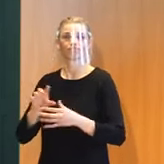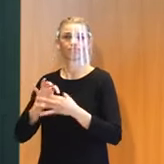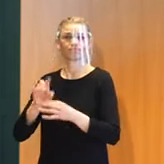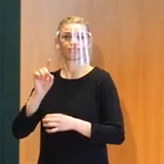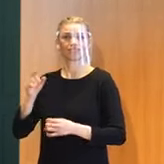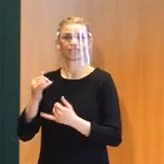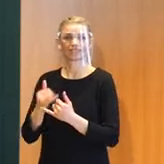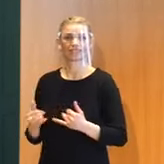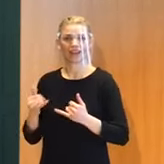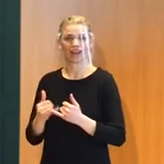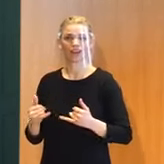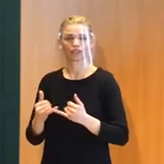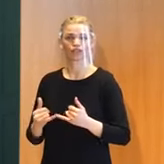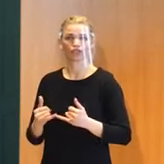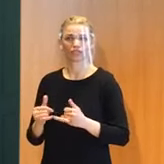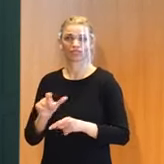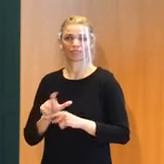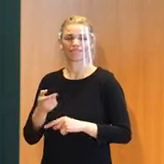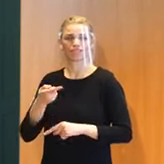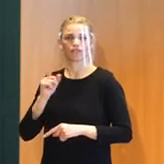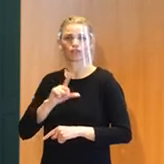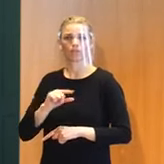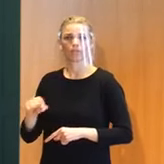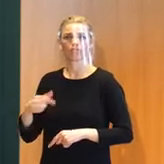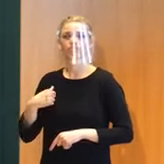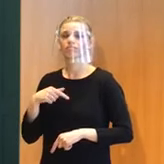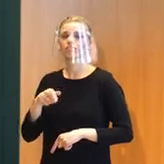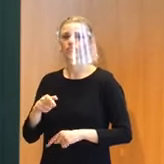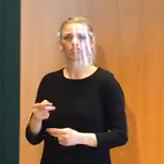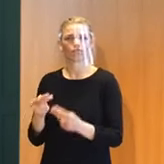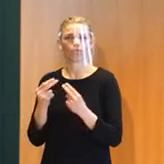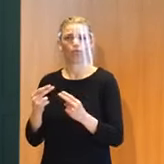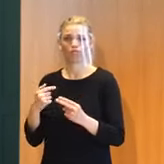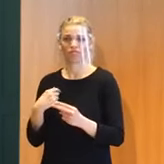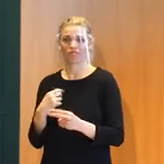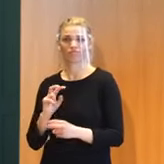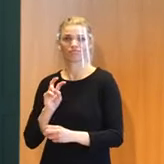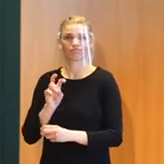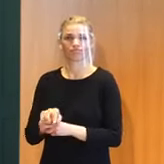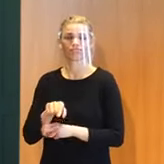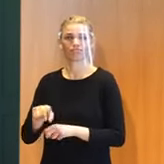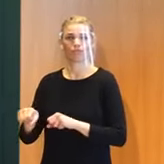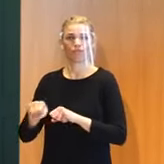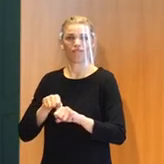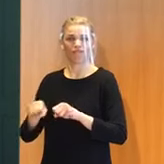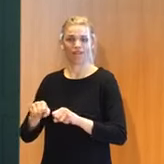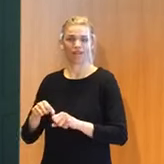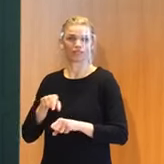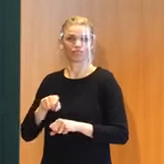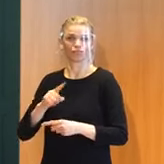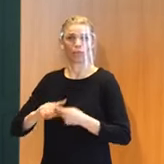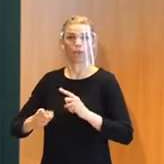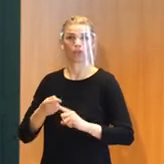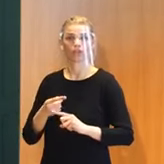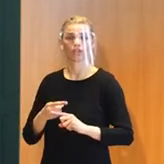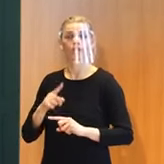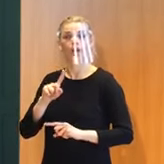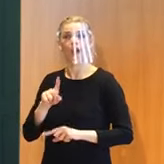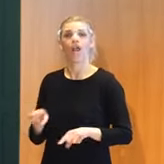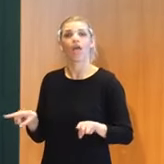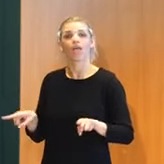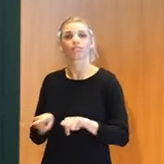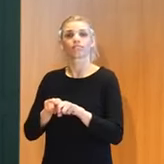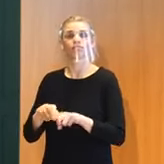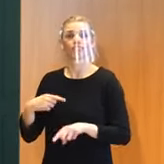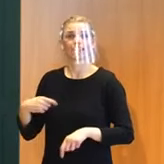Slovenskej republiky. Toto bol pre mňa kľúčový mandát, s ktorým som vstupoval do politiky. Zároveň, ale aj